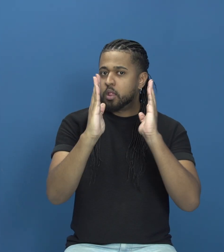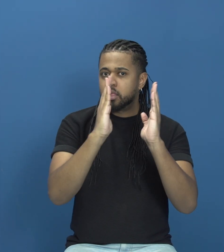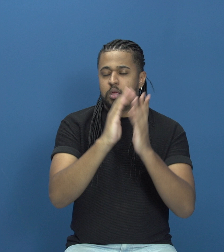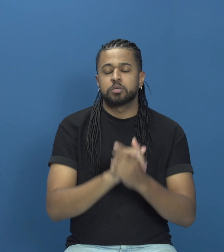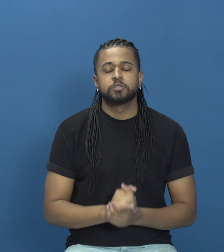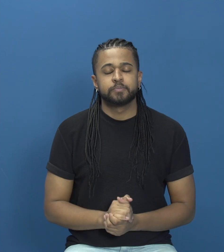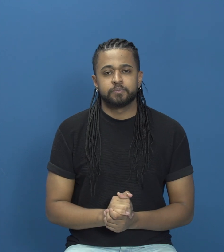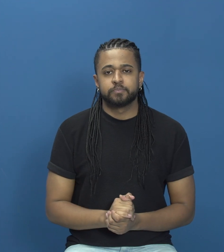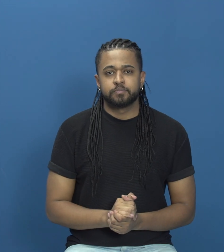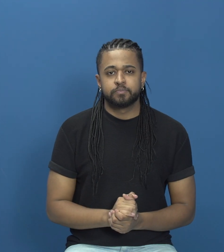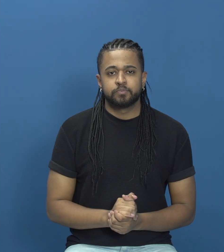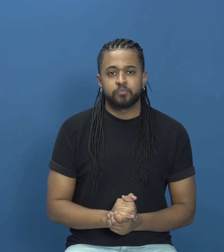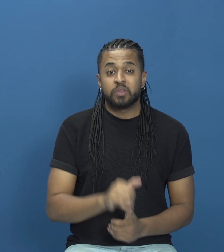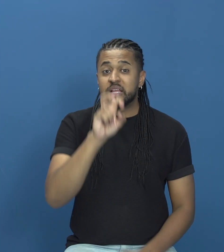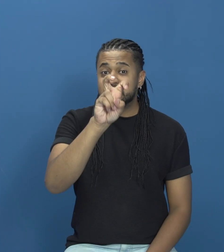modalidade.